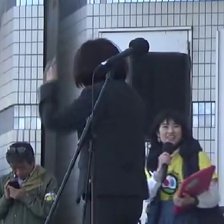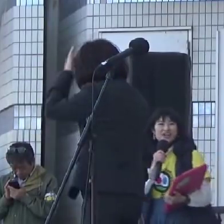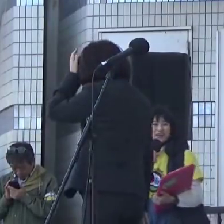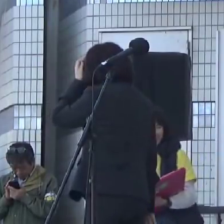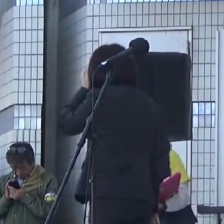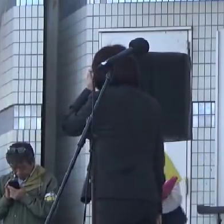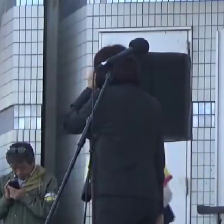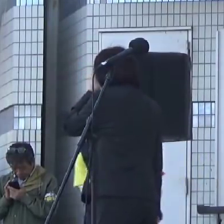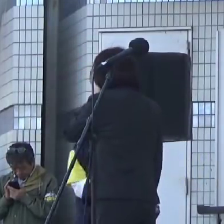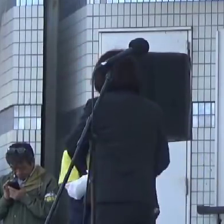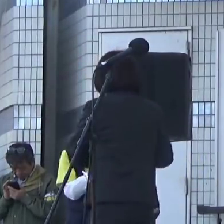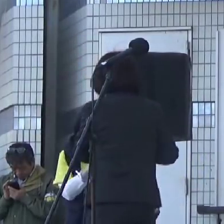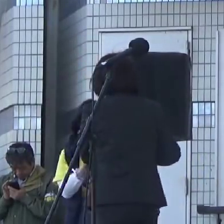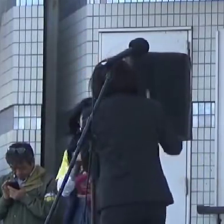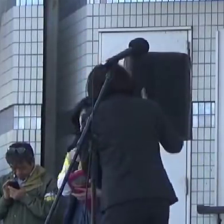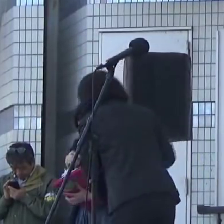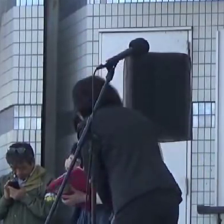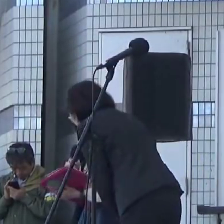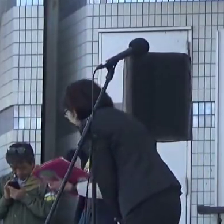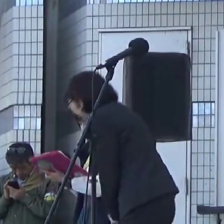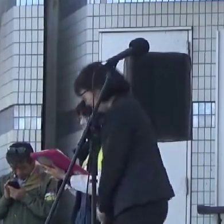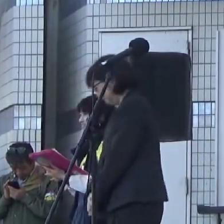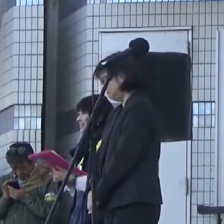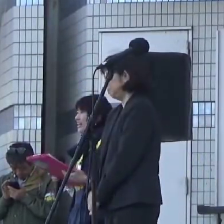おしえさん、どうもありがとうございました。